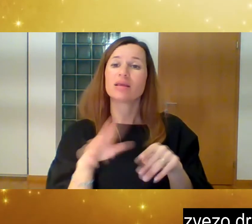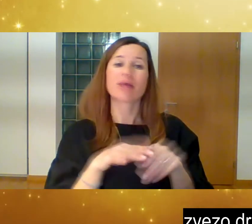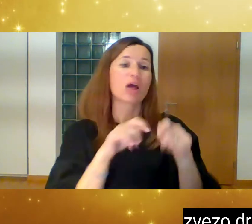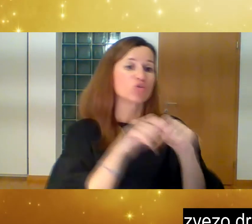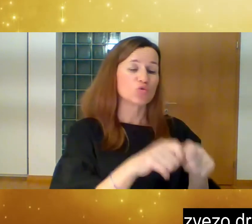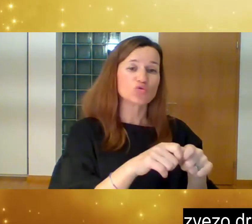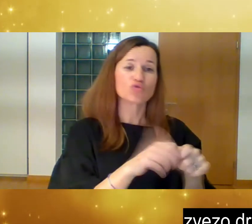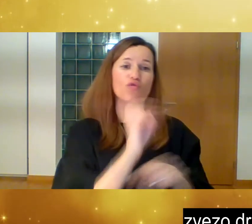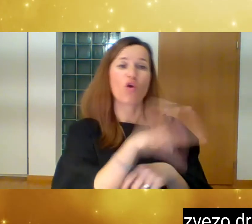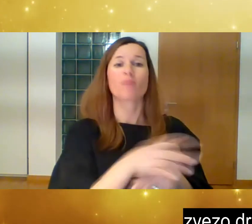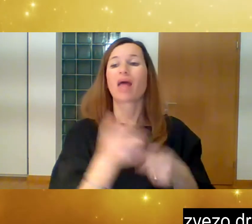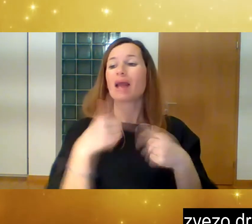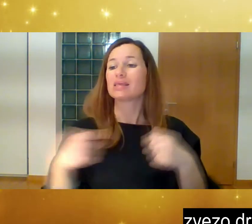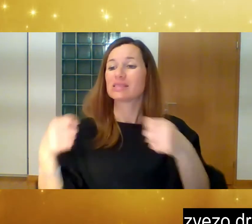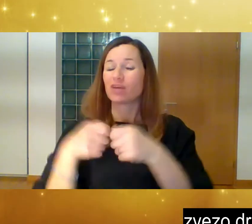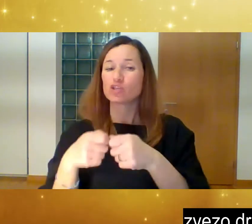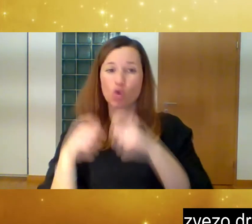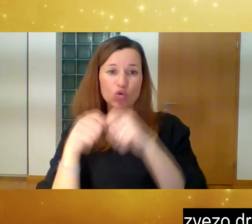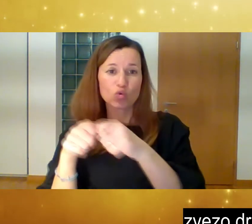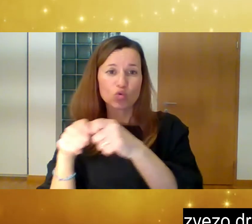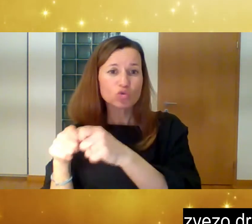zvezo društev in potem